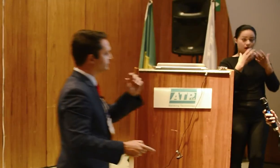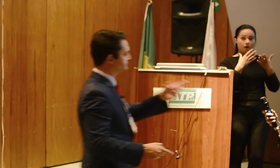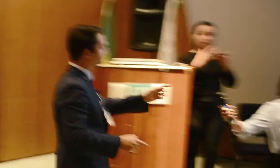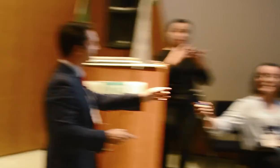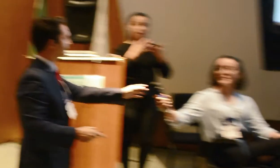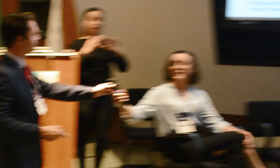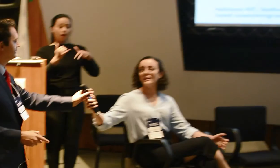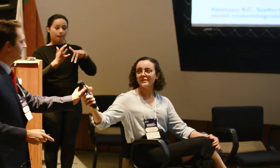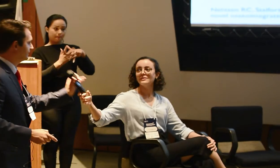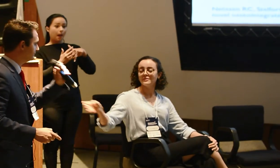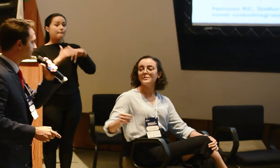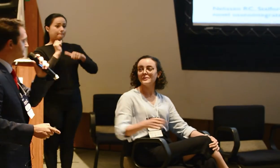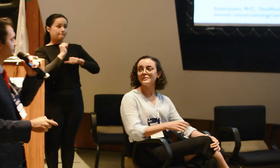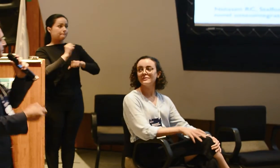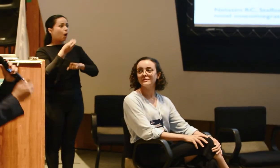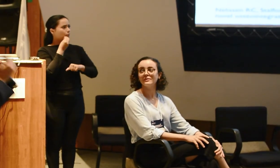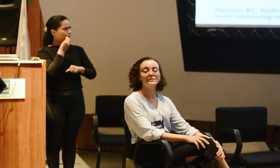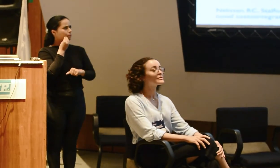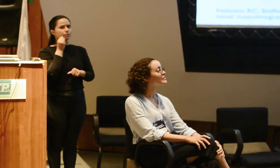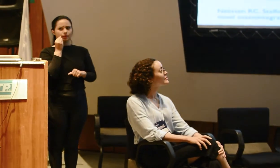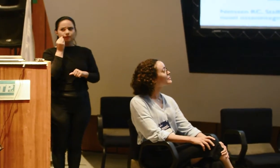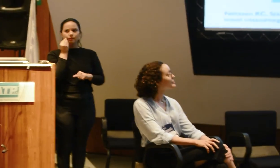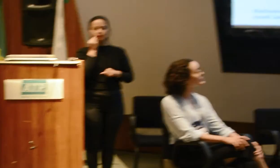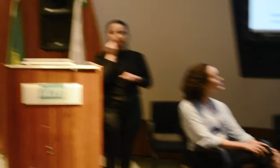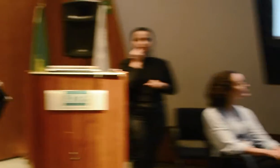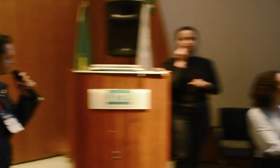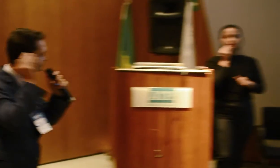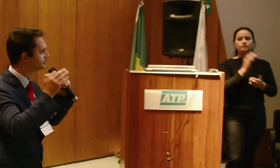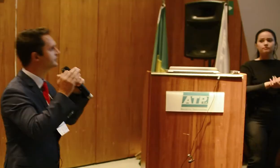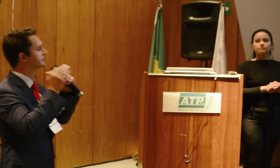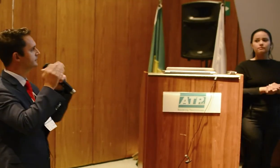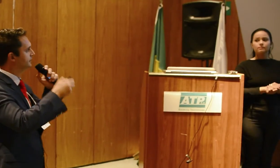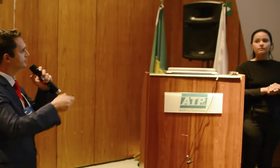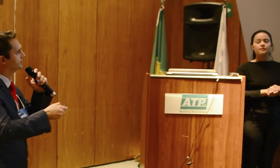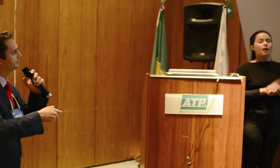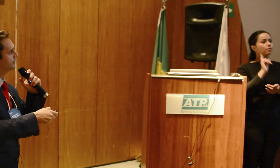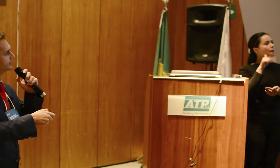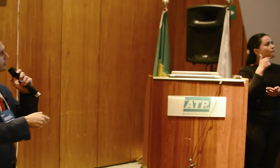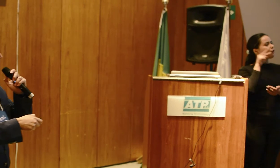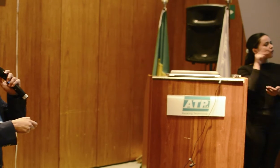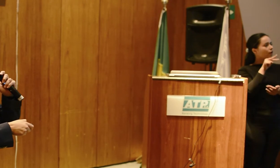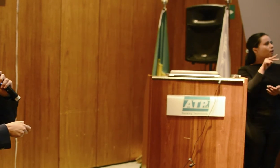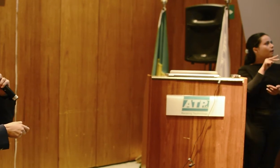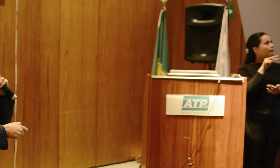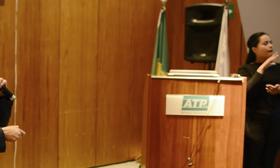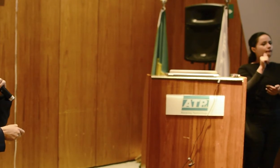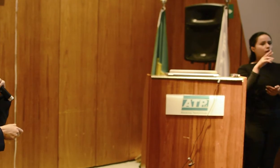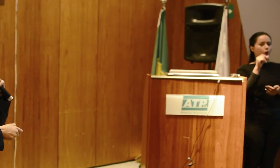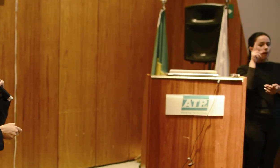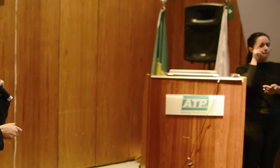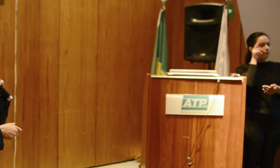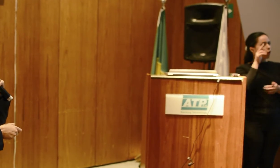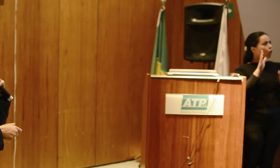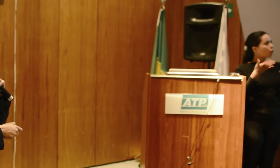paciente pode experimentar. A vantagem é que o paciente experimenta. Ele experimenta e aí ele vê. E a Carol lembrou muito bem que